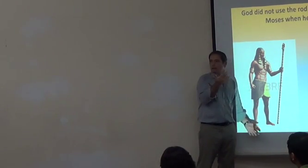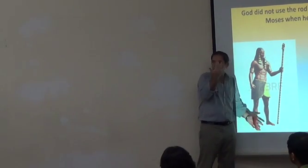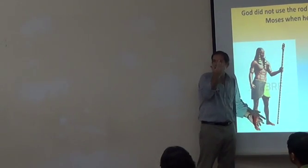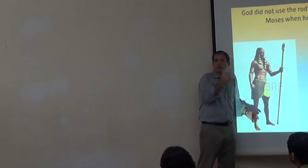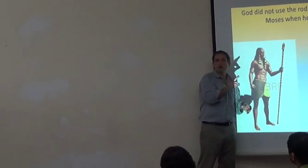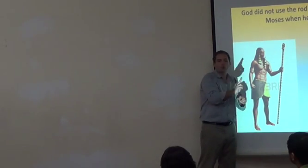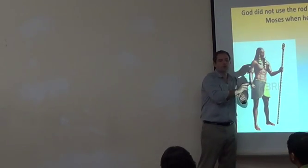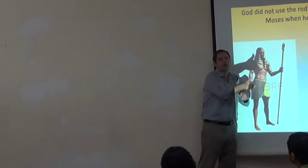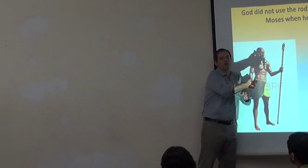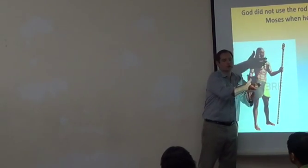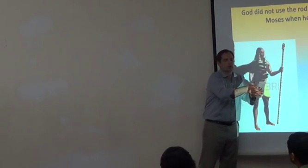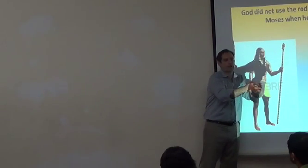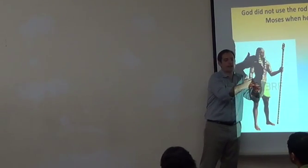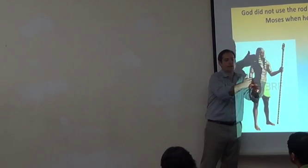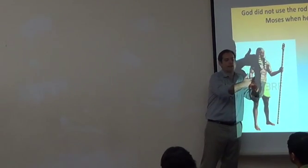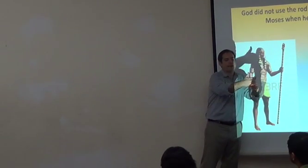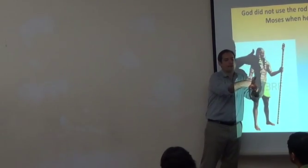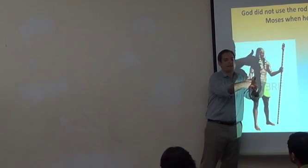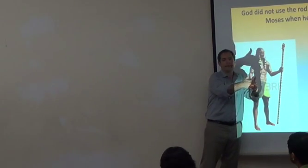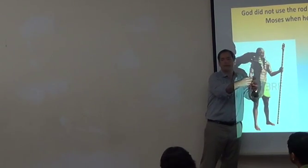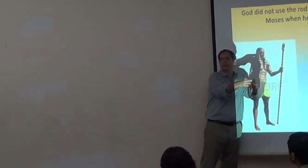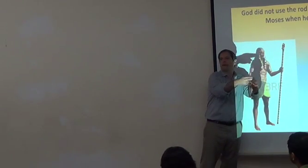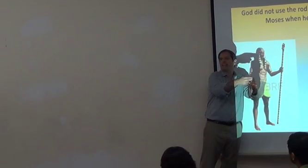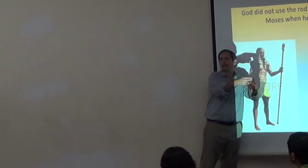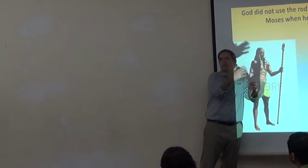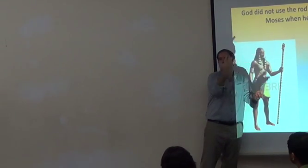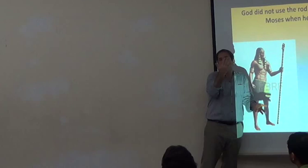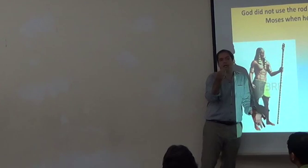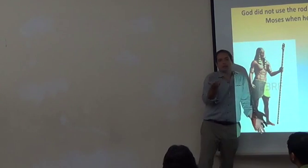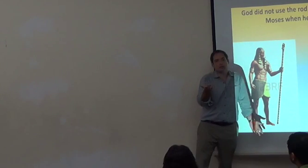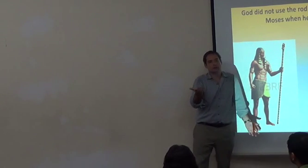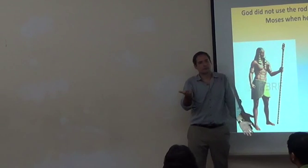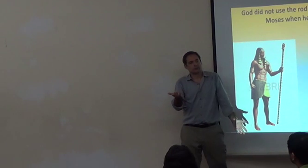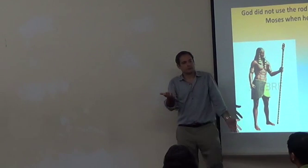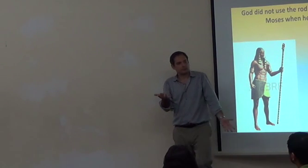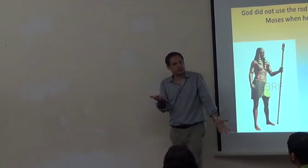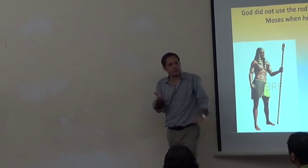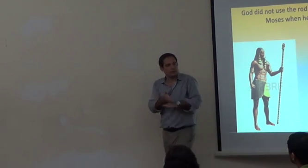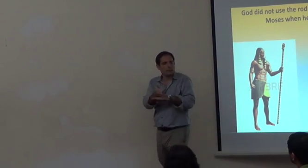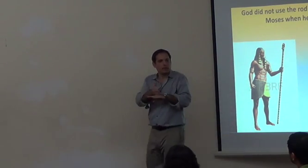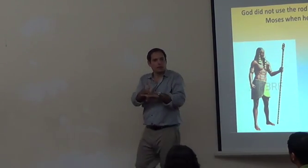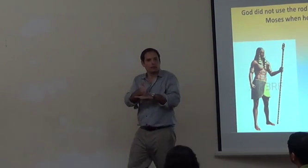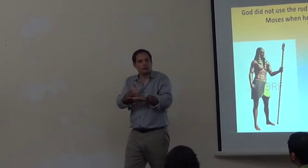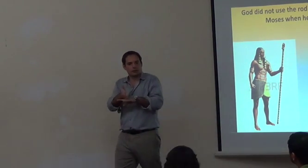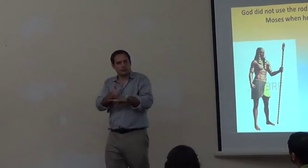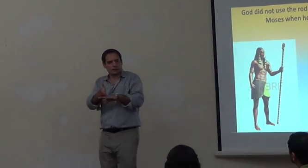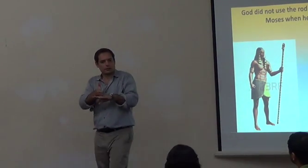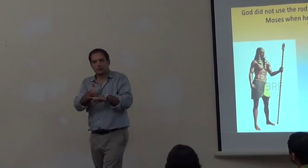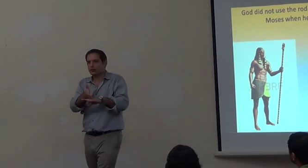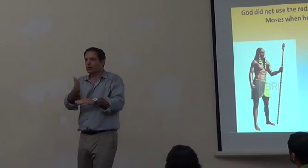Why? ¿Por qué usó el otro de madera? ¿Por qué?